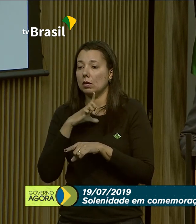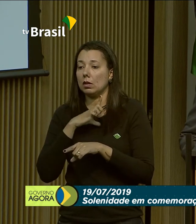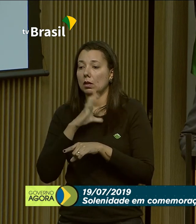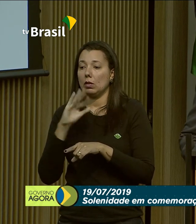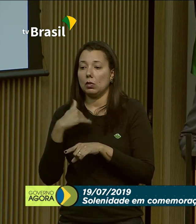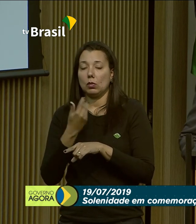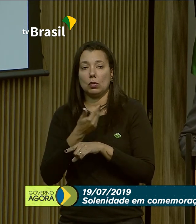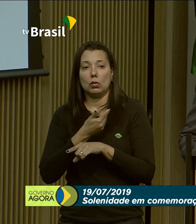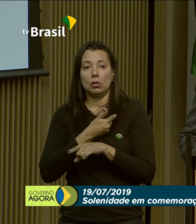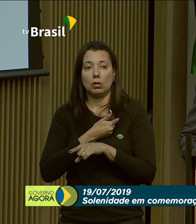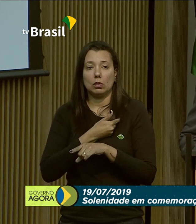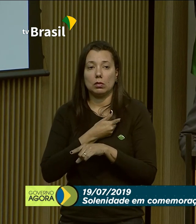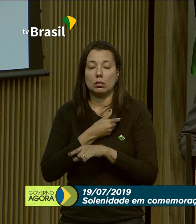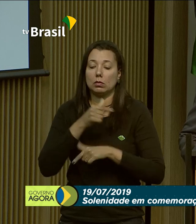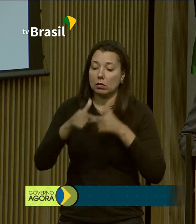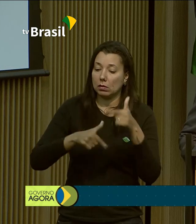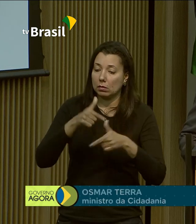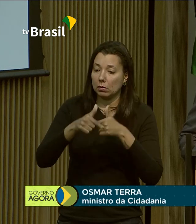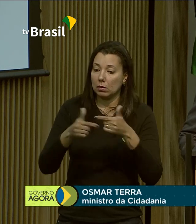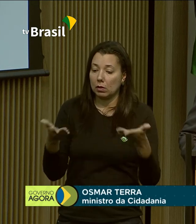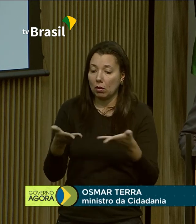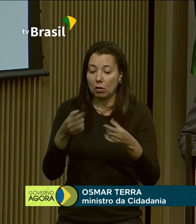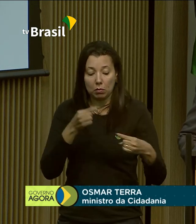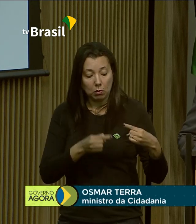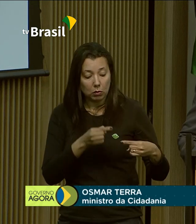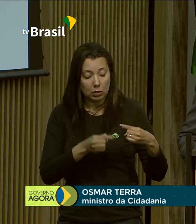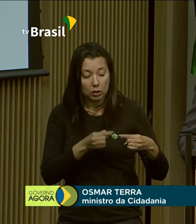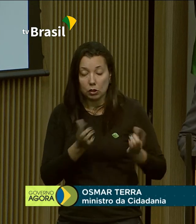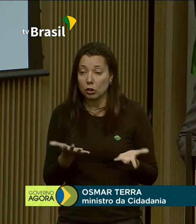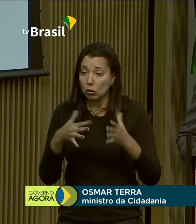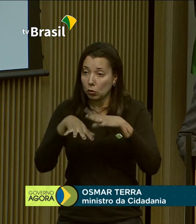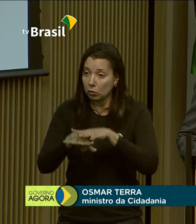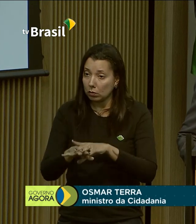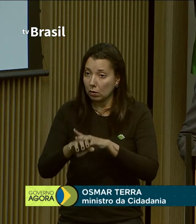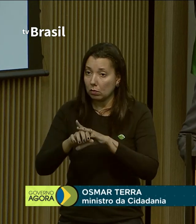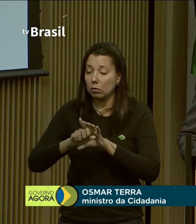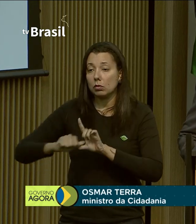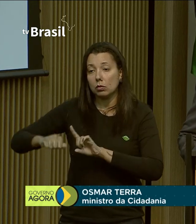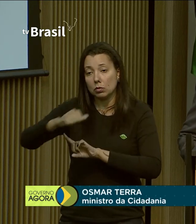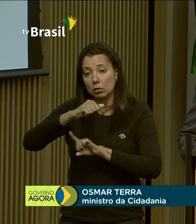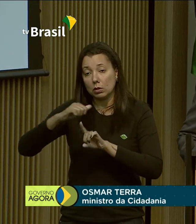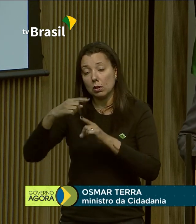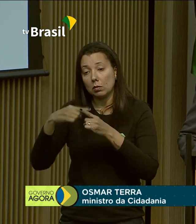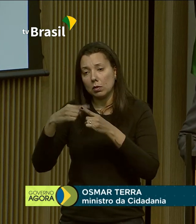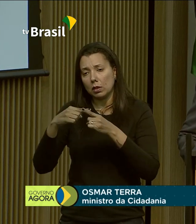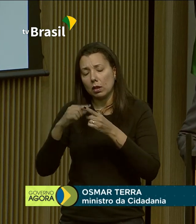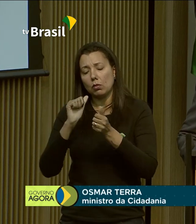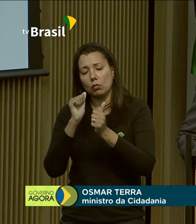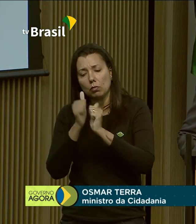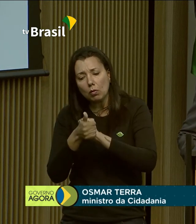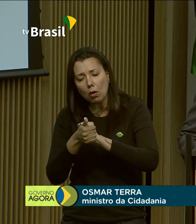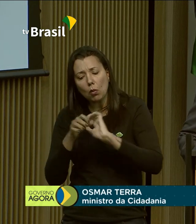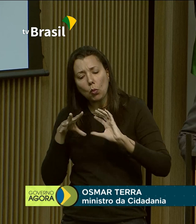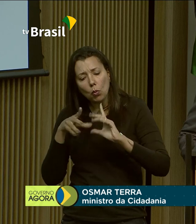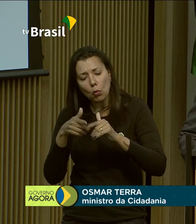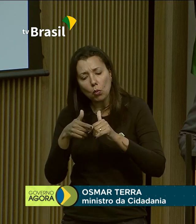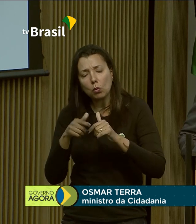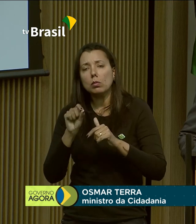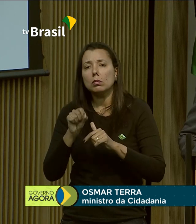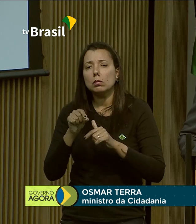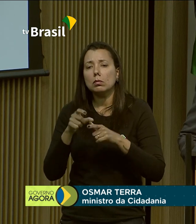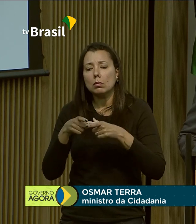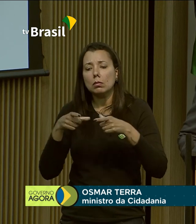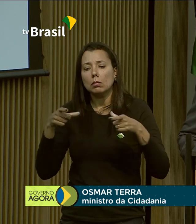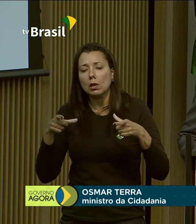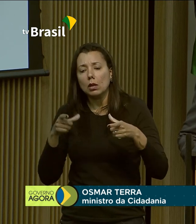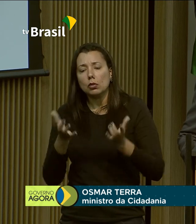nosso, na nossa atuação aqui, política de inclusão social, porque o futebol, o esporte todo, ele é um grande